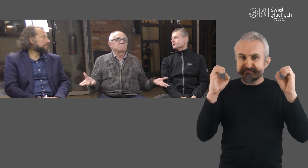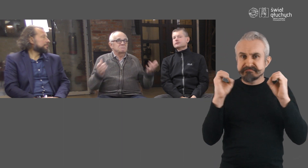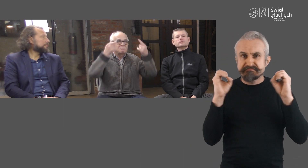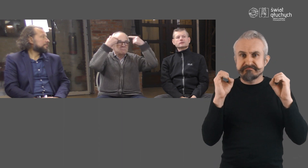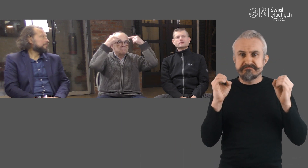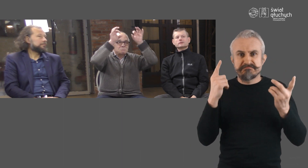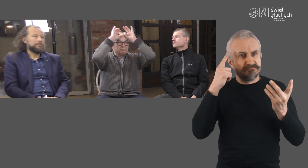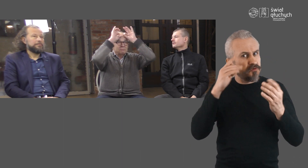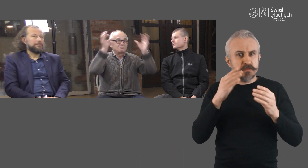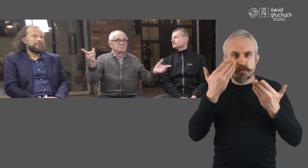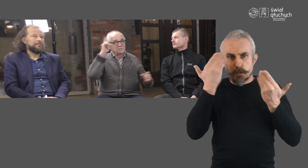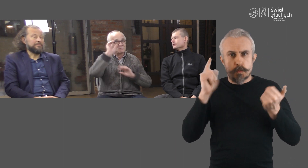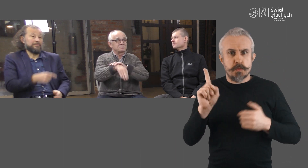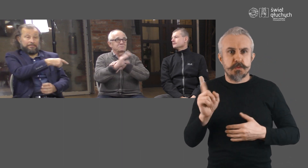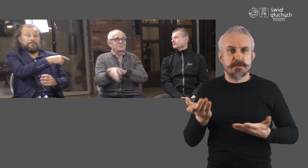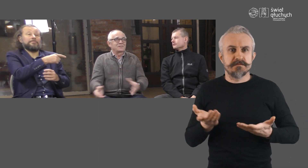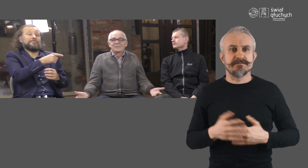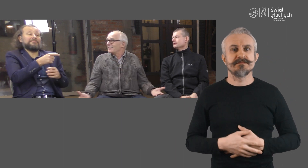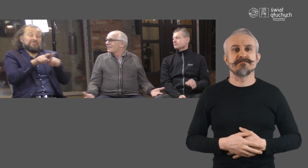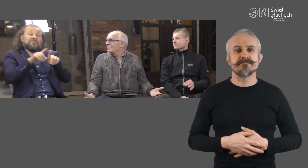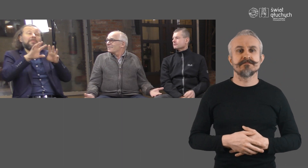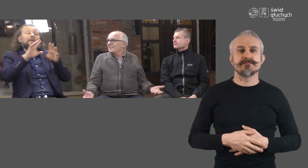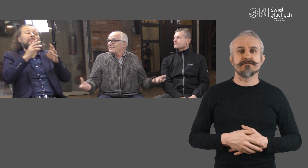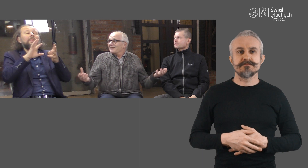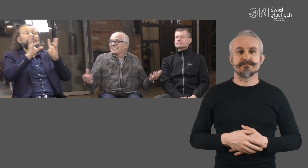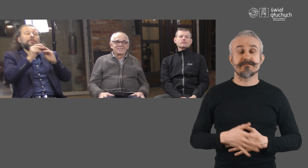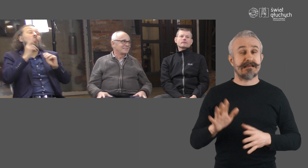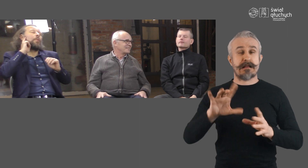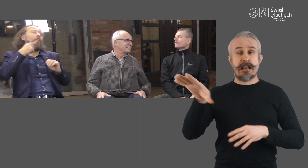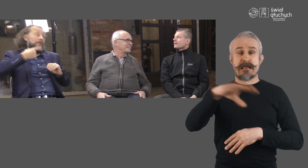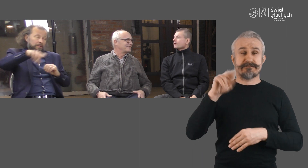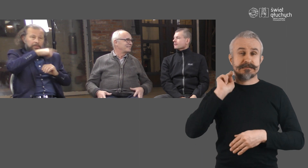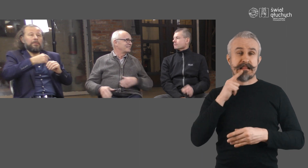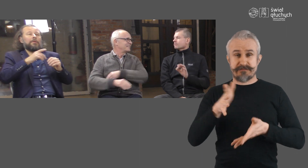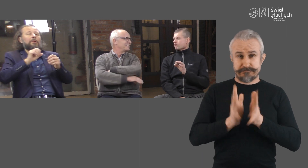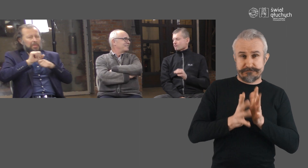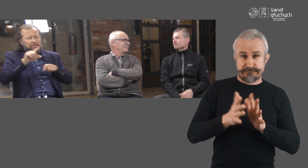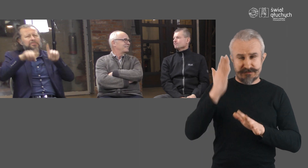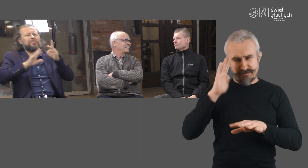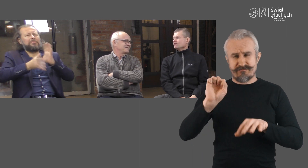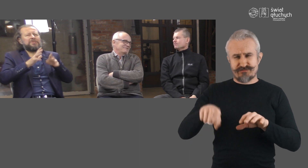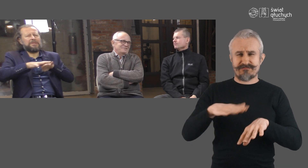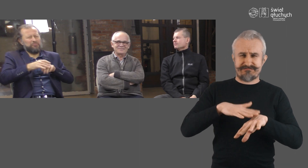Nikt mi nie mówił o tym, że nie myślałem o tym, czy to jest SJM, czy to jest PJM, po prostu migałem i tyle.